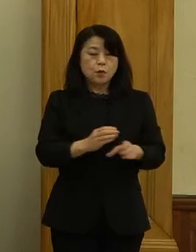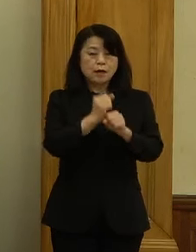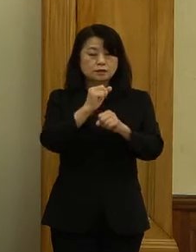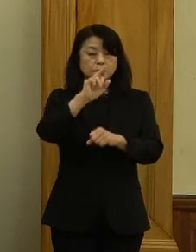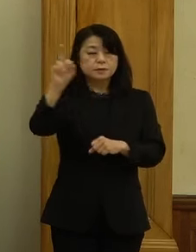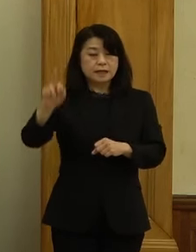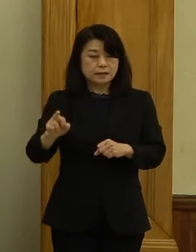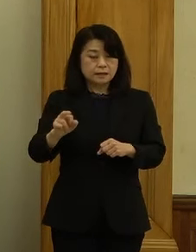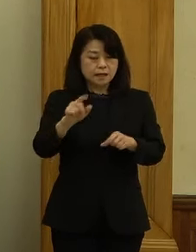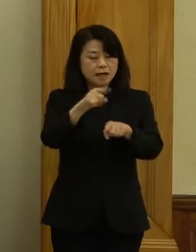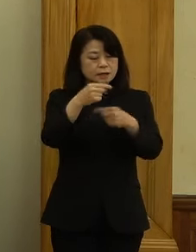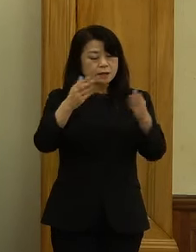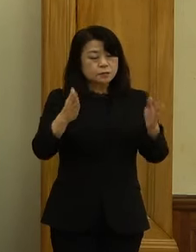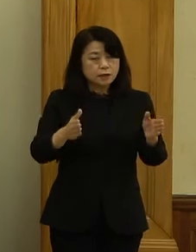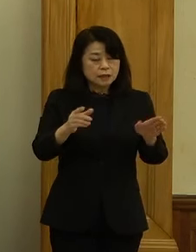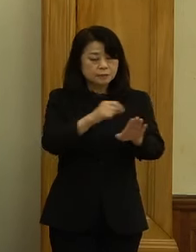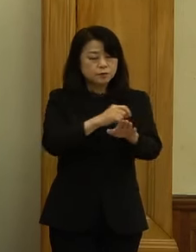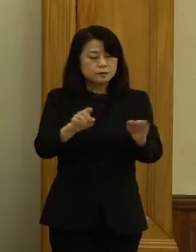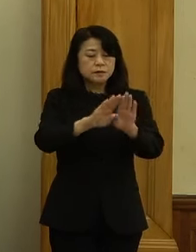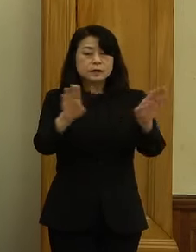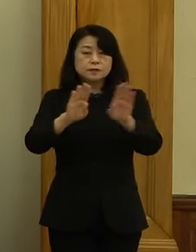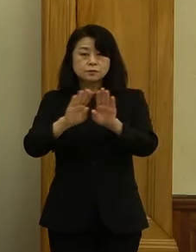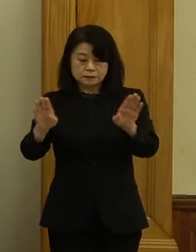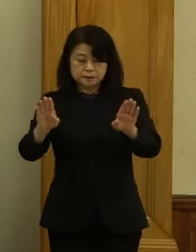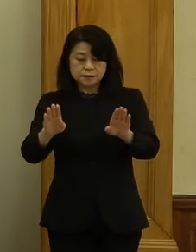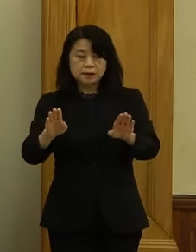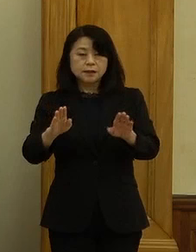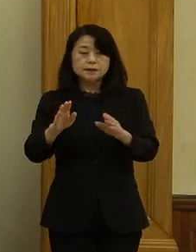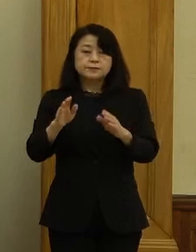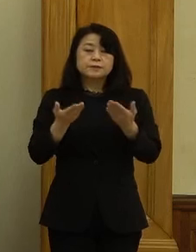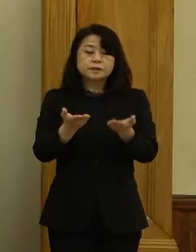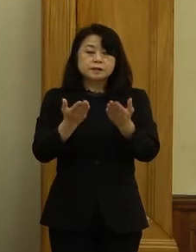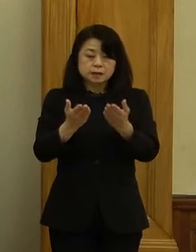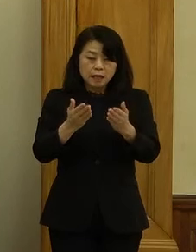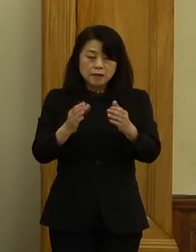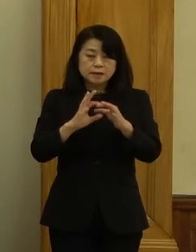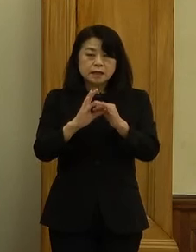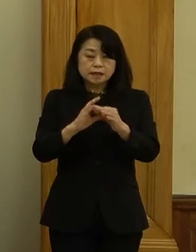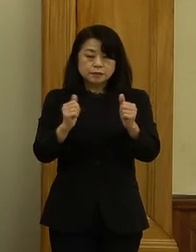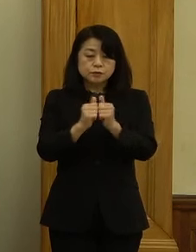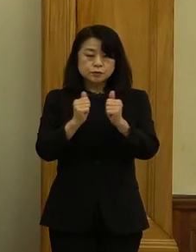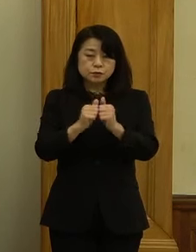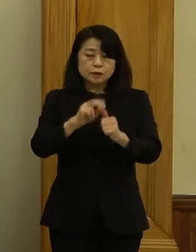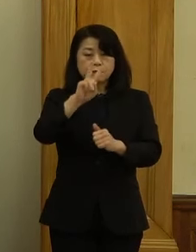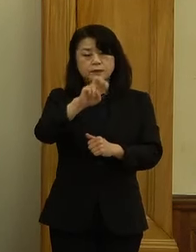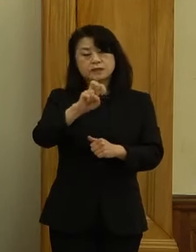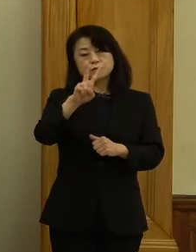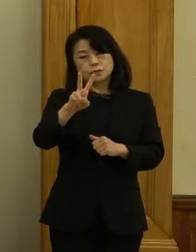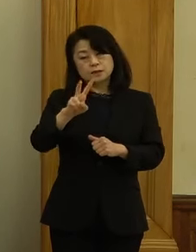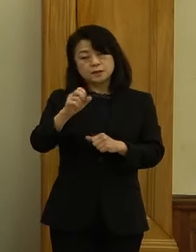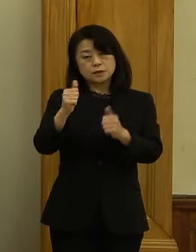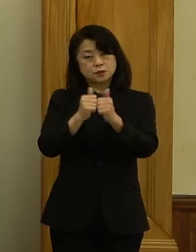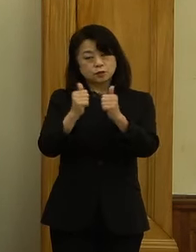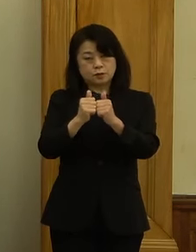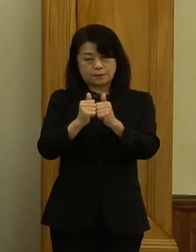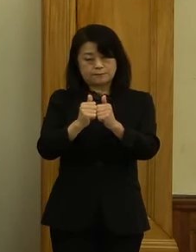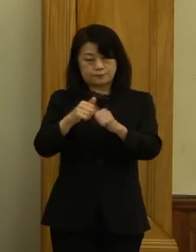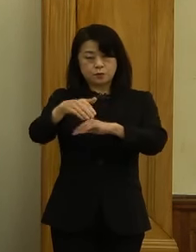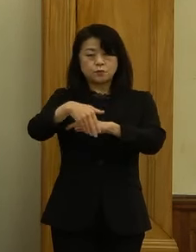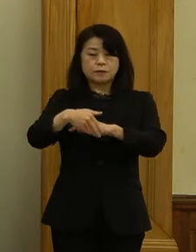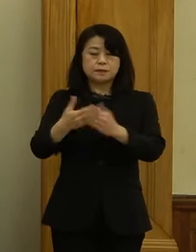正月期間も臨時解除し災え震災にかかる相談を22件受け付けているところ